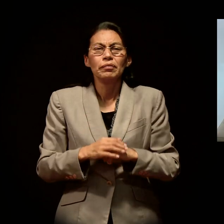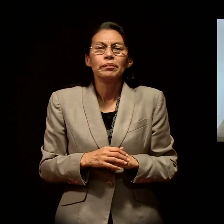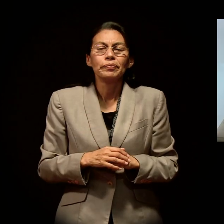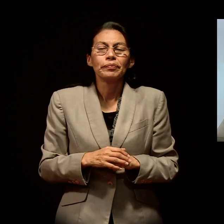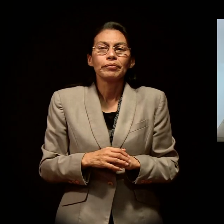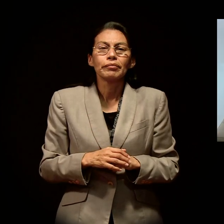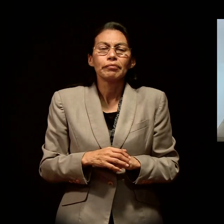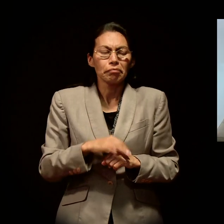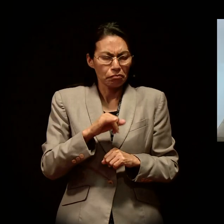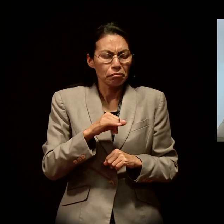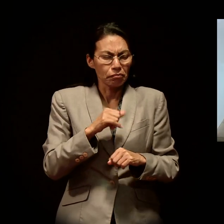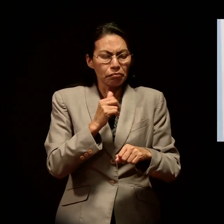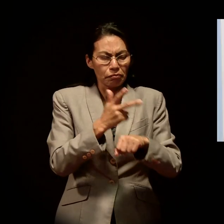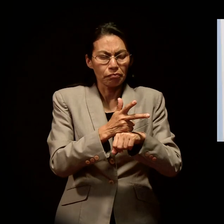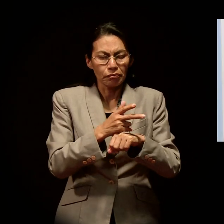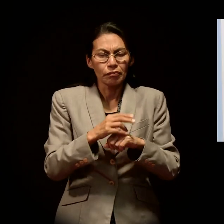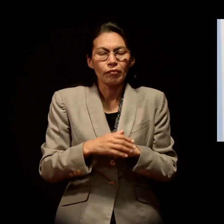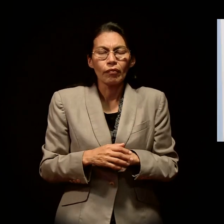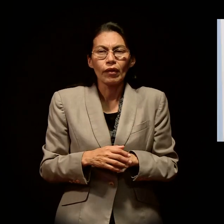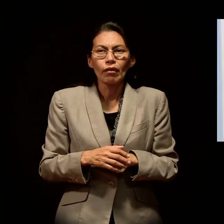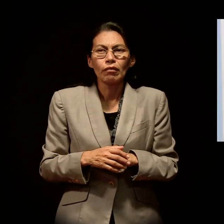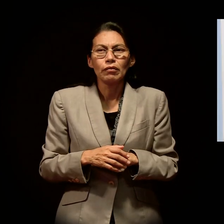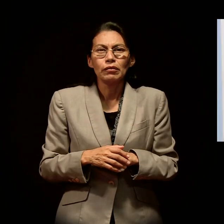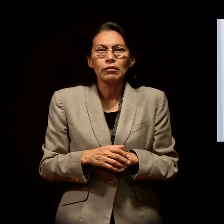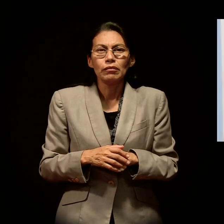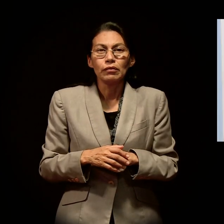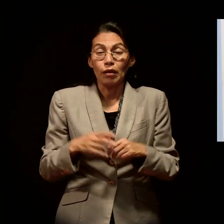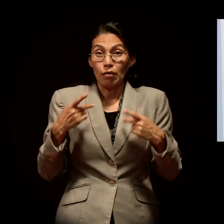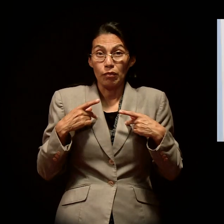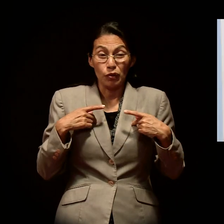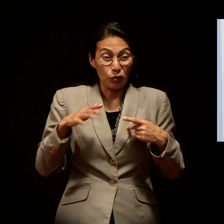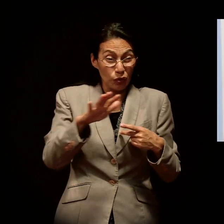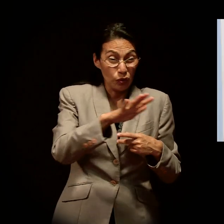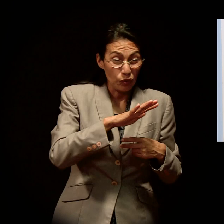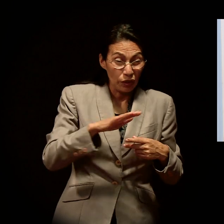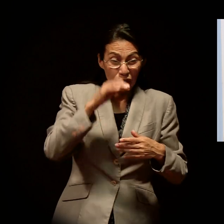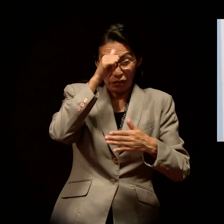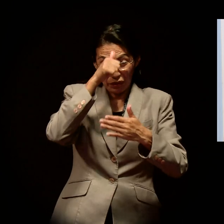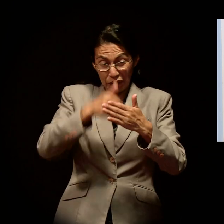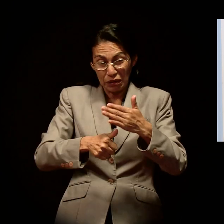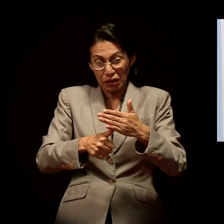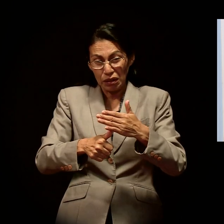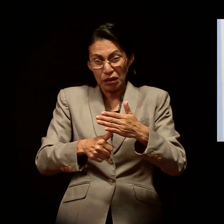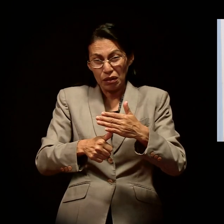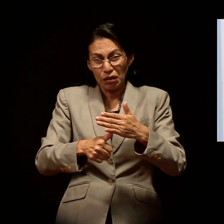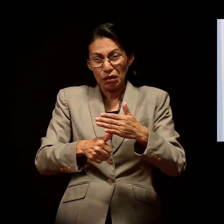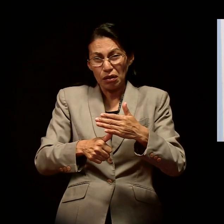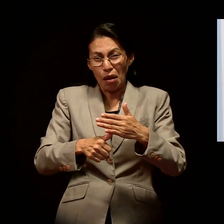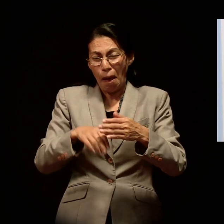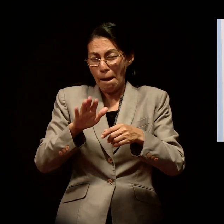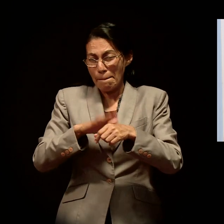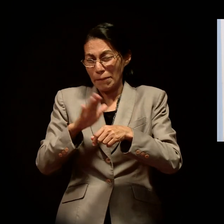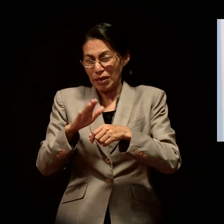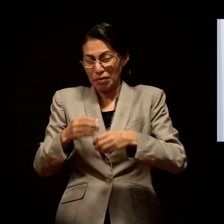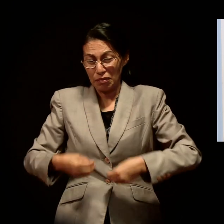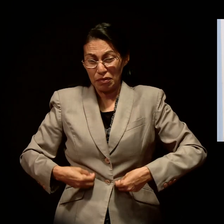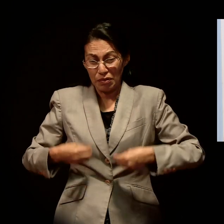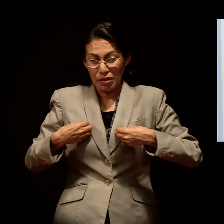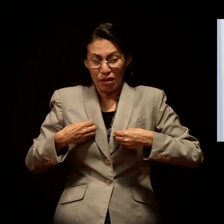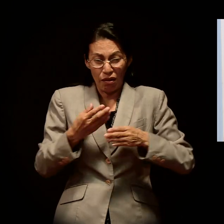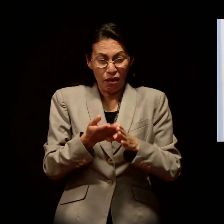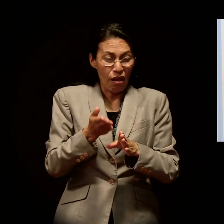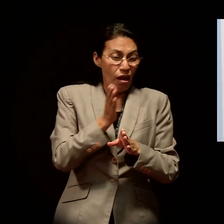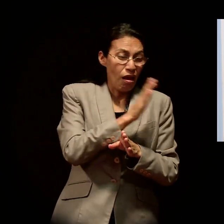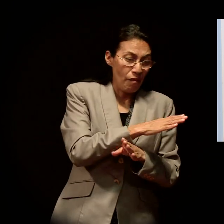Guatemala correcto y la mayoría de la comunidad adventista vivían en la